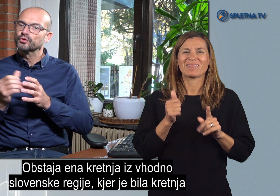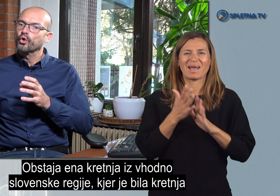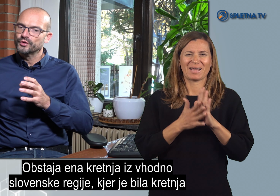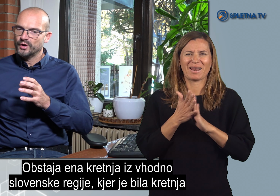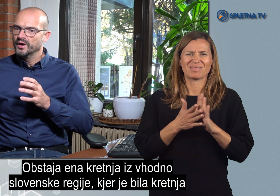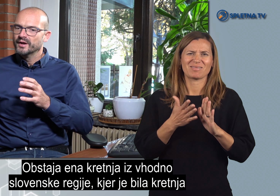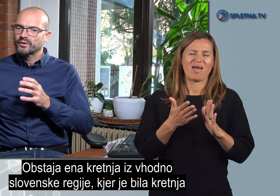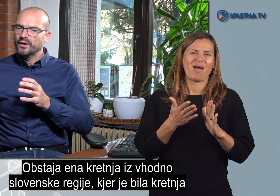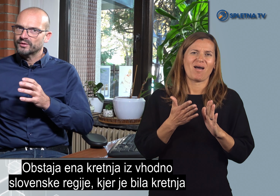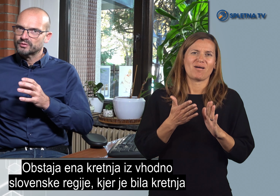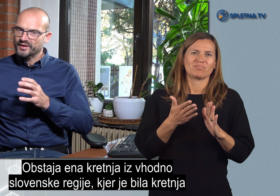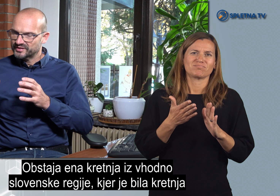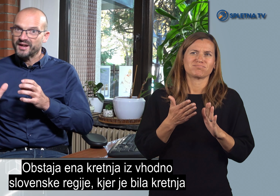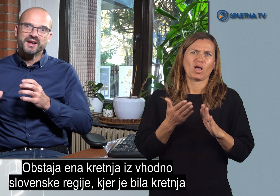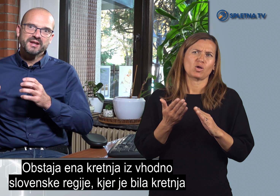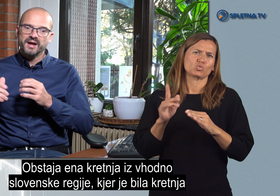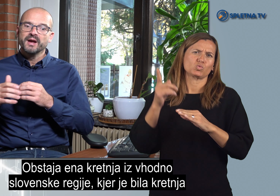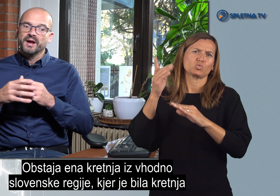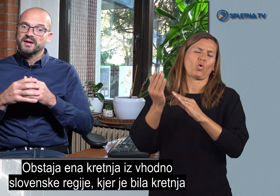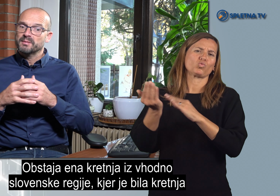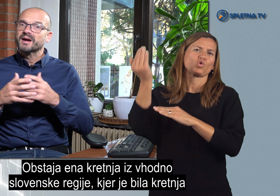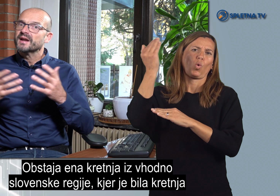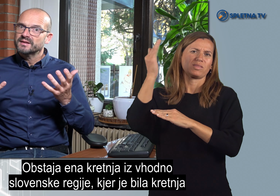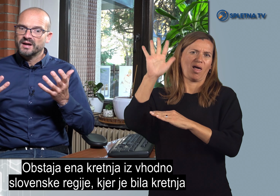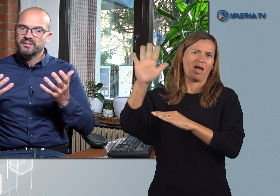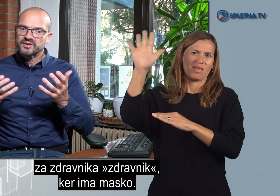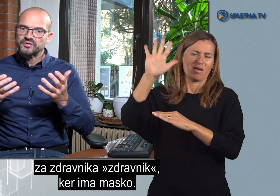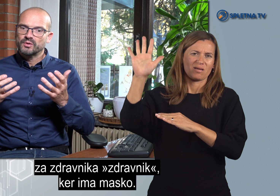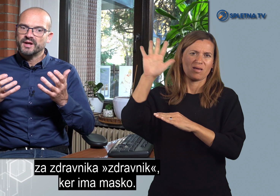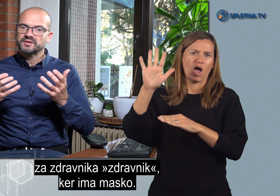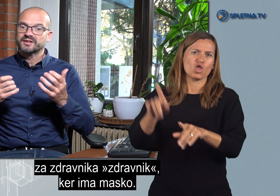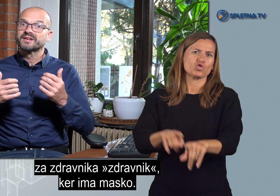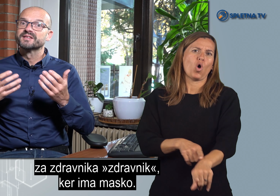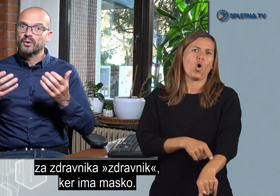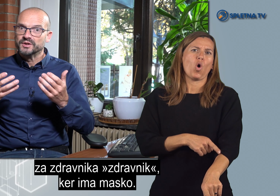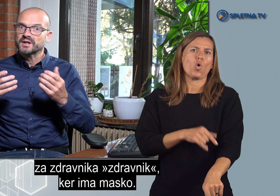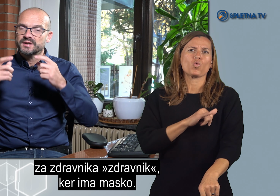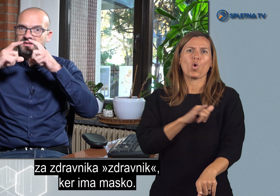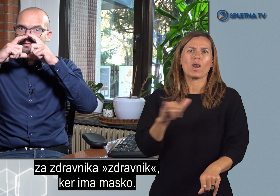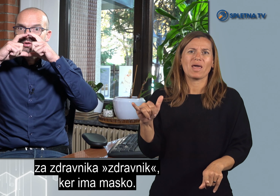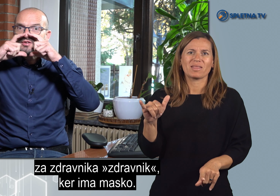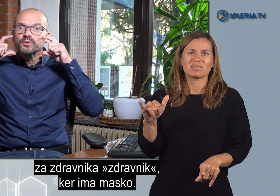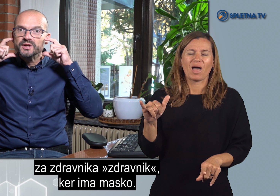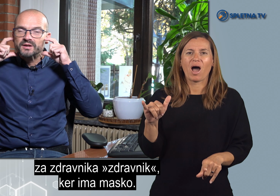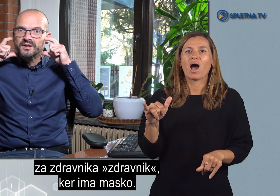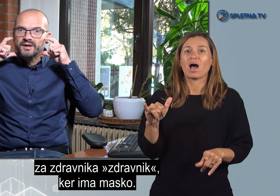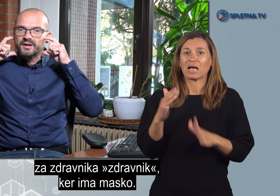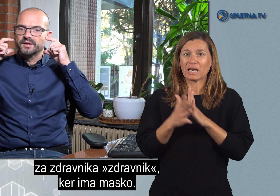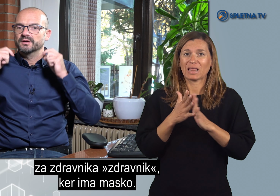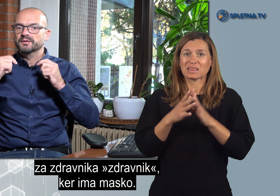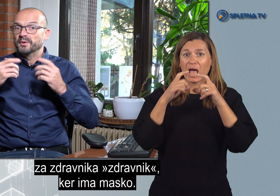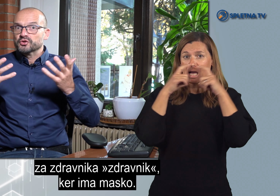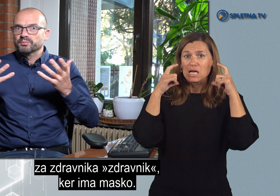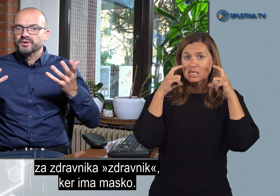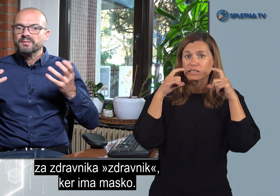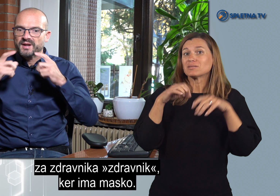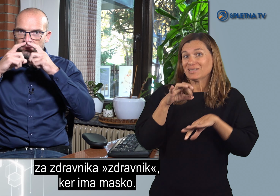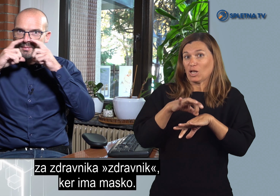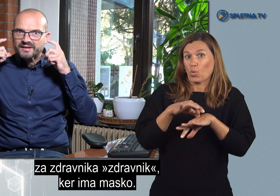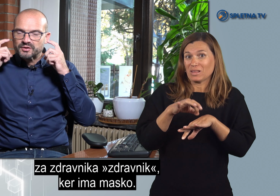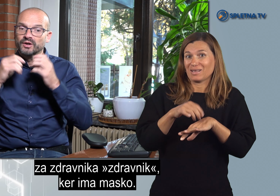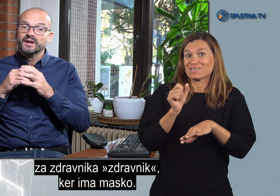daljne vzhodne slovenske regije, kjer je bila kretnja vrsto let za zdravnika, recimo zdravnik. Pač